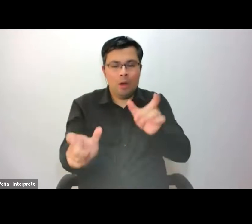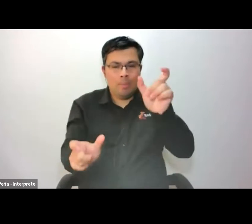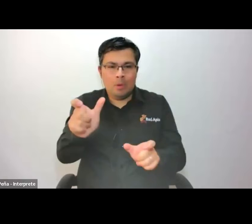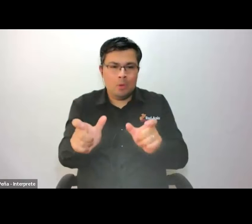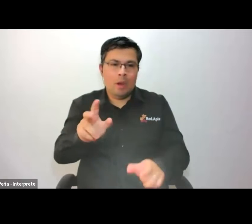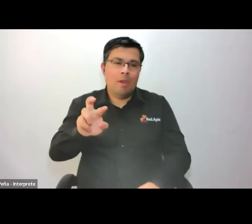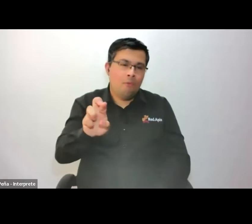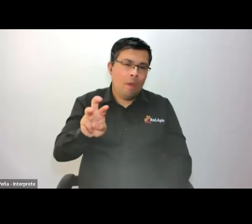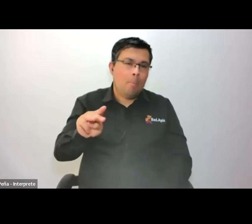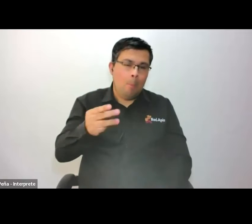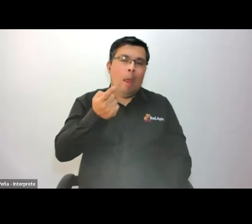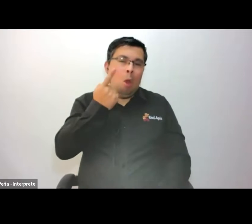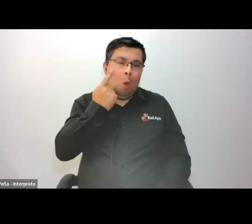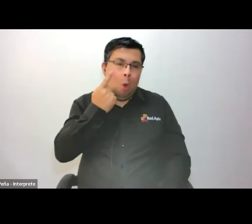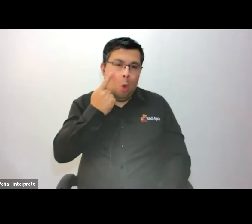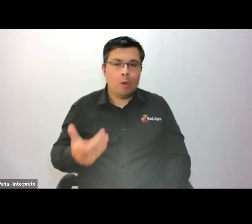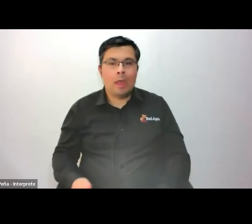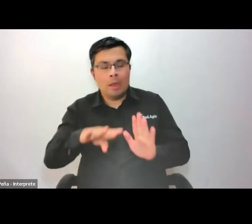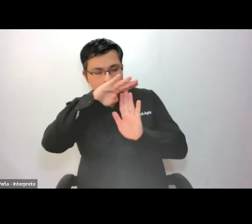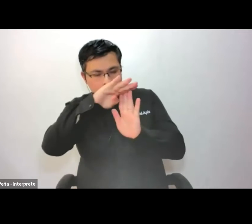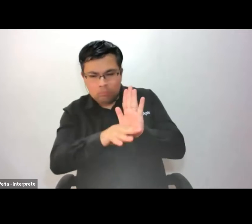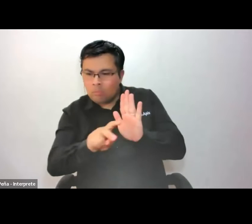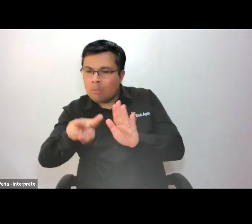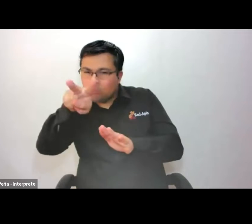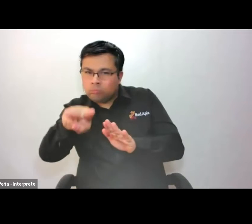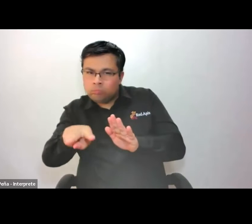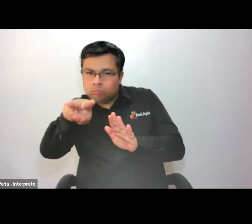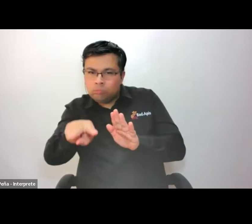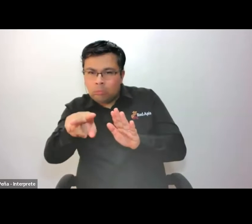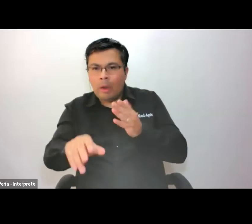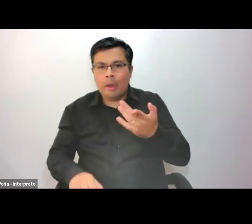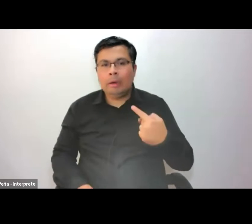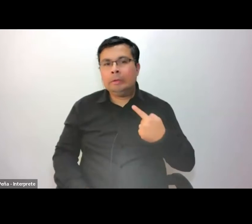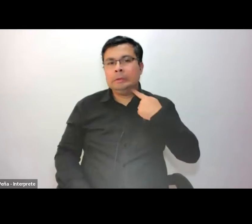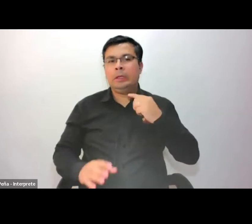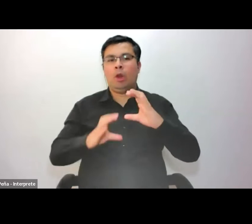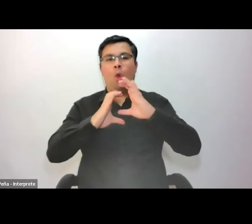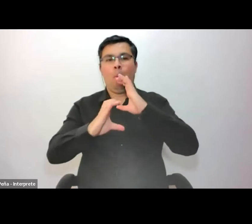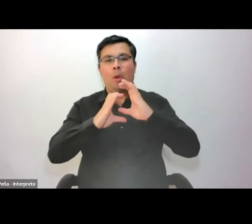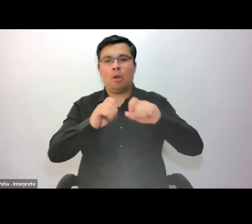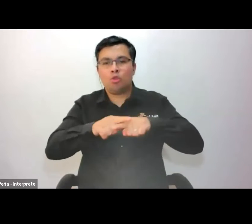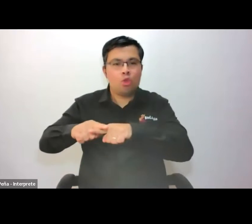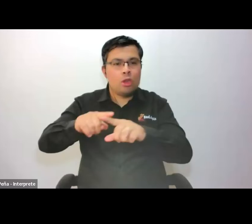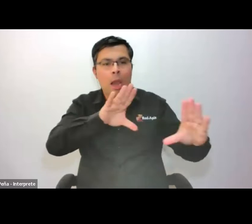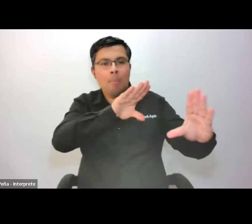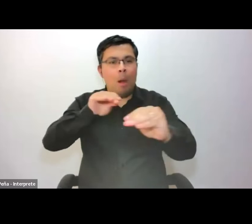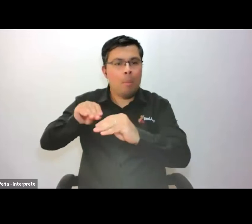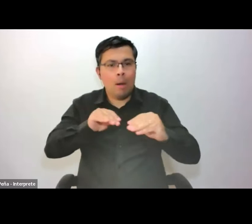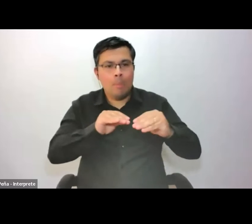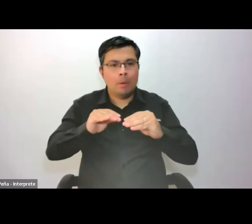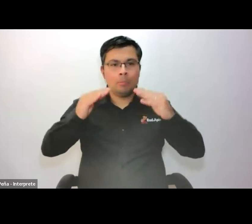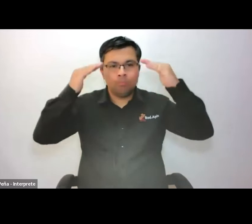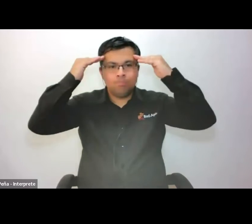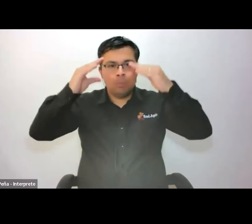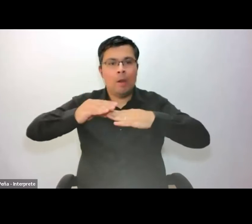y se establece si hay o no una afectación en la comunicación social, en la flexibilidad mental, la presencia de